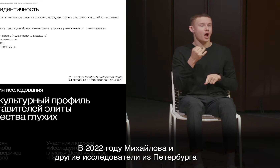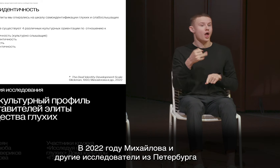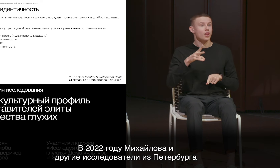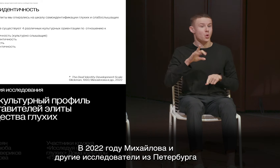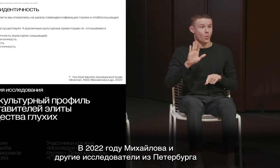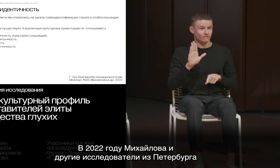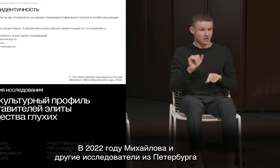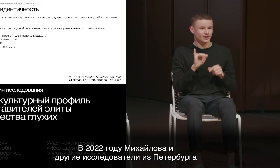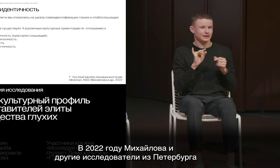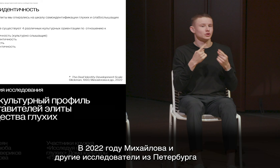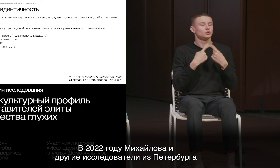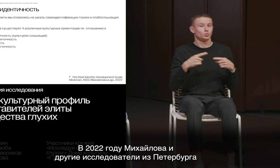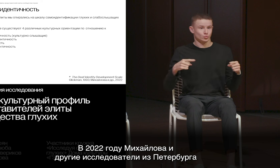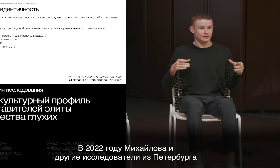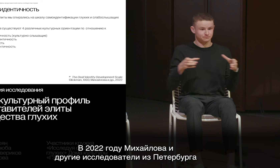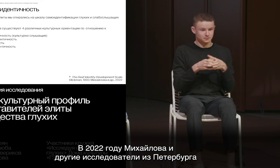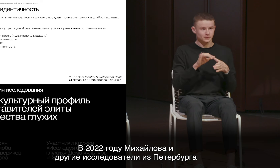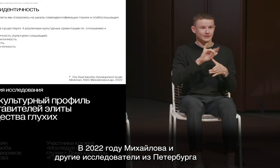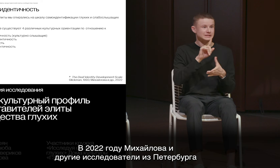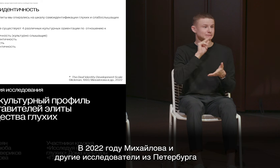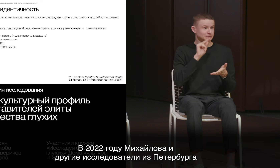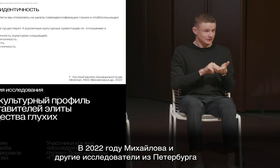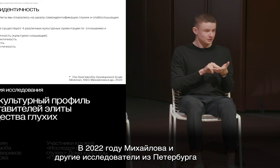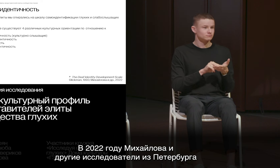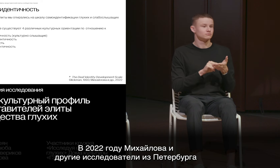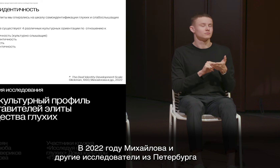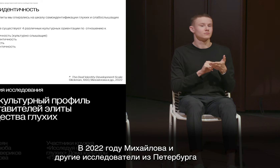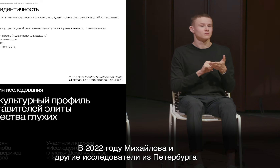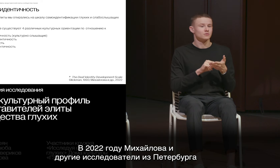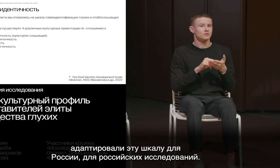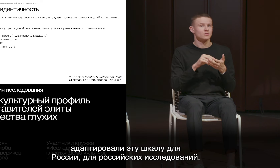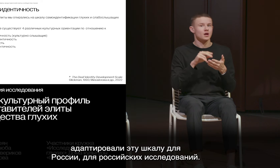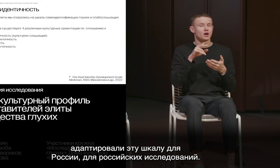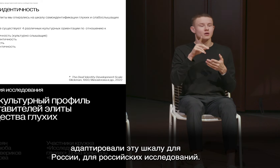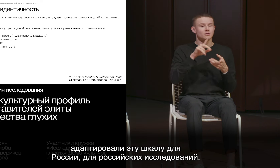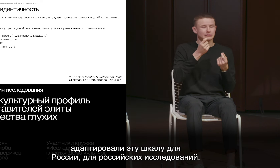году Михайлова и другие исследователи из Петербурга